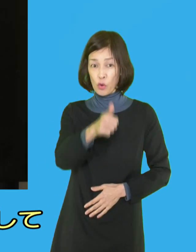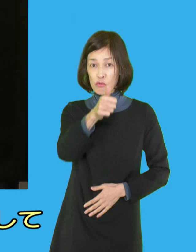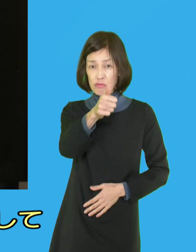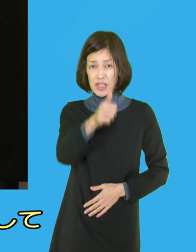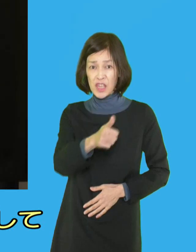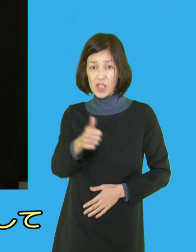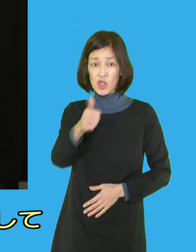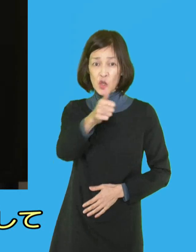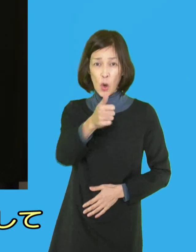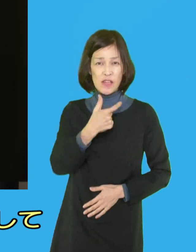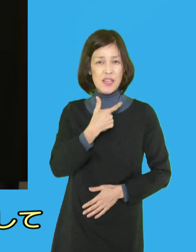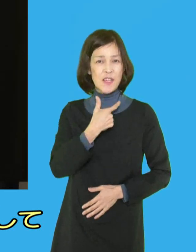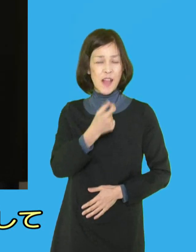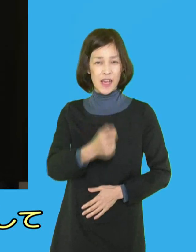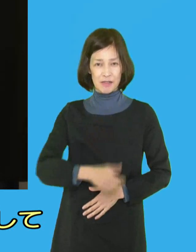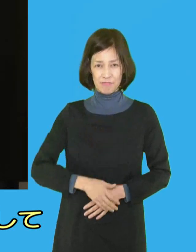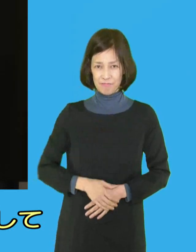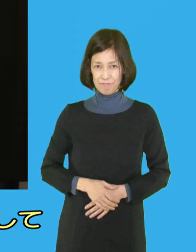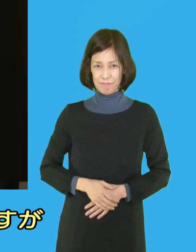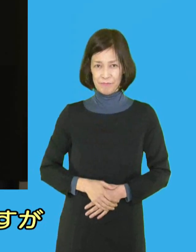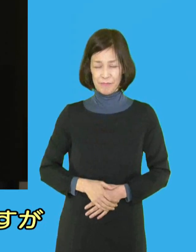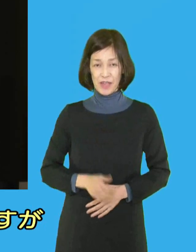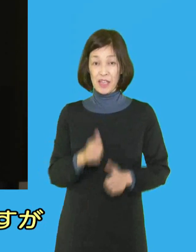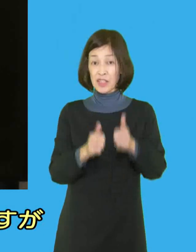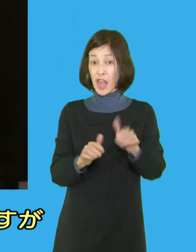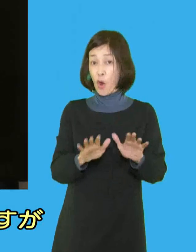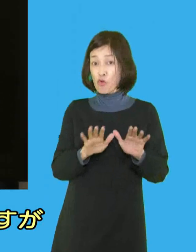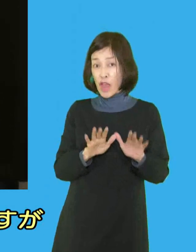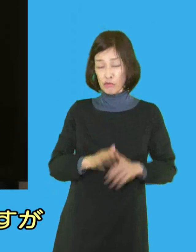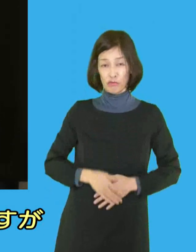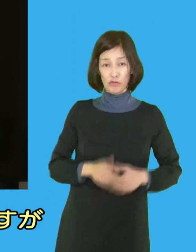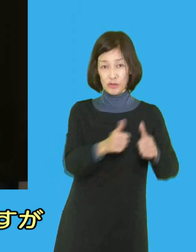職員、承認を希望する、試験を受ける職員というのは男性では